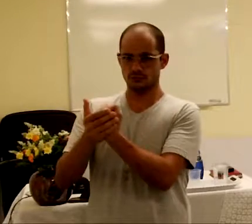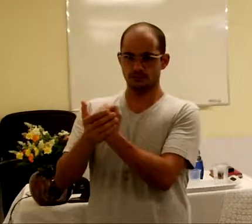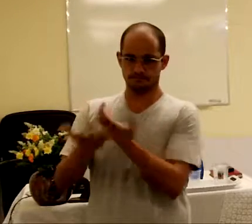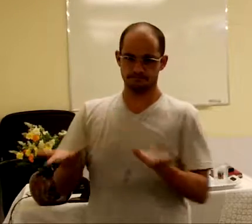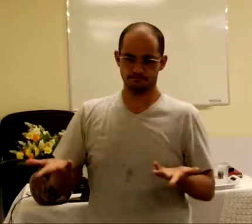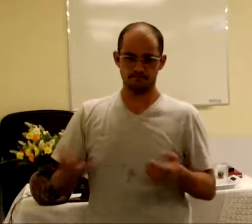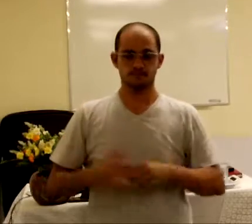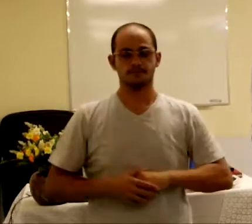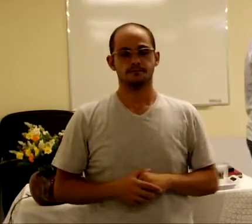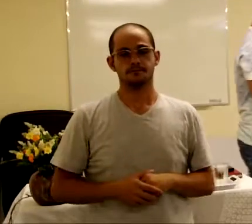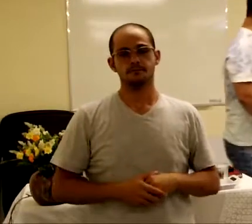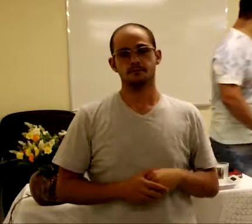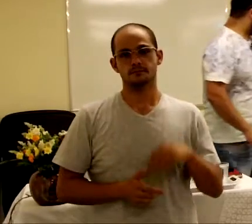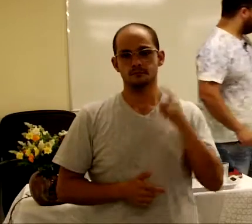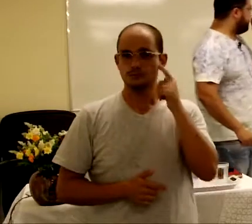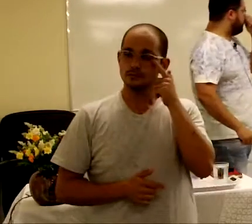atirou. Né?